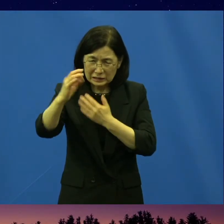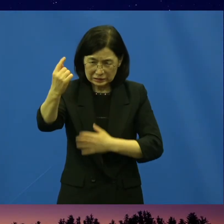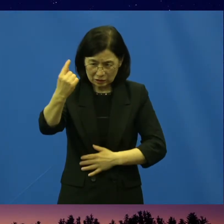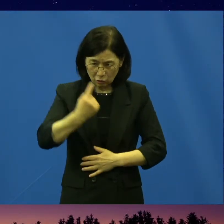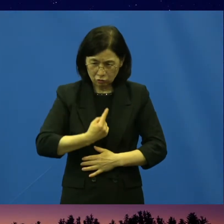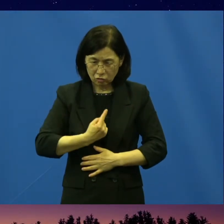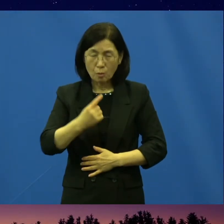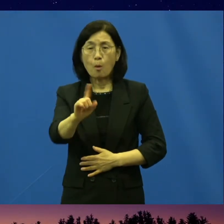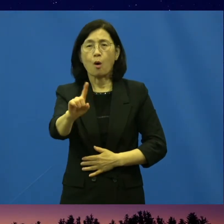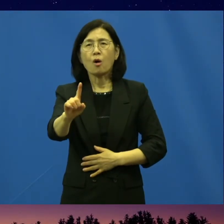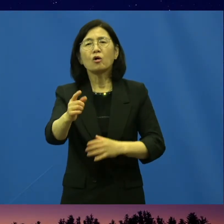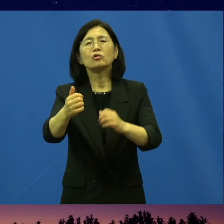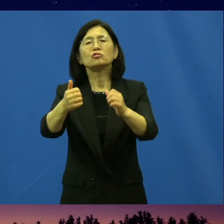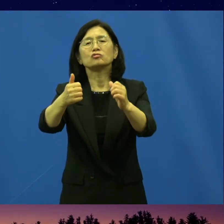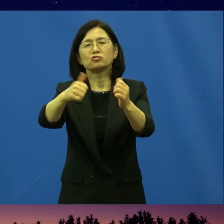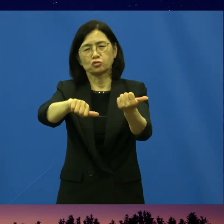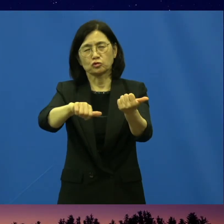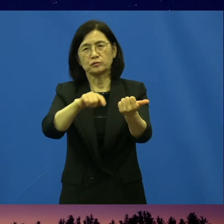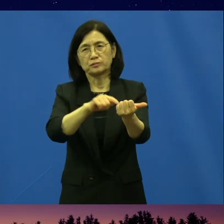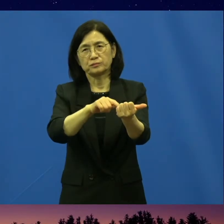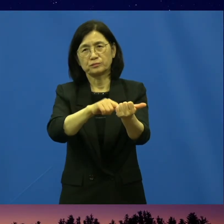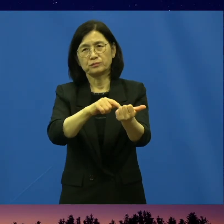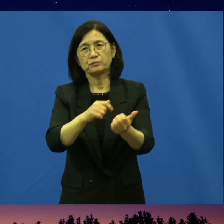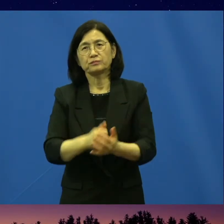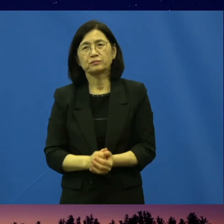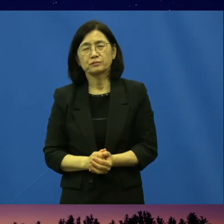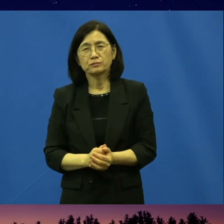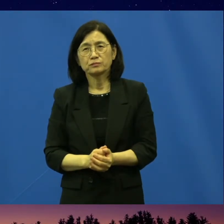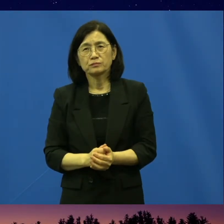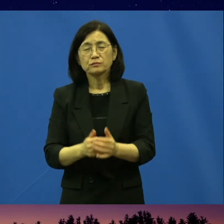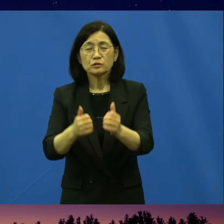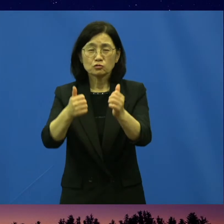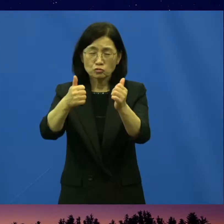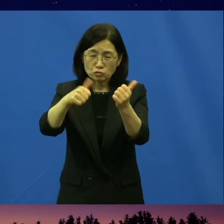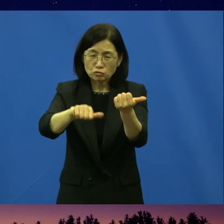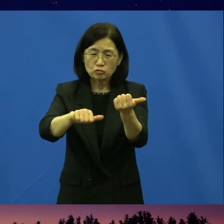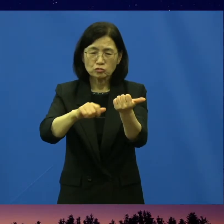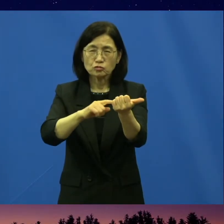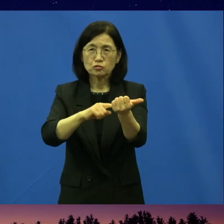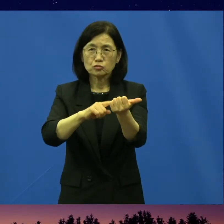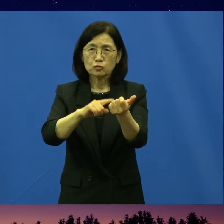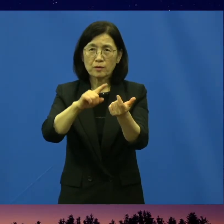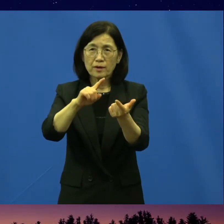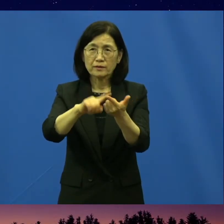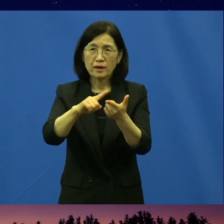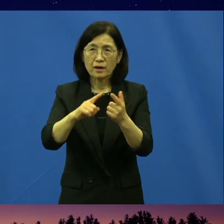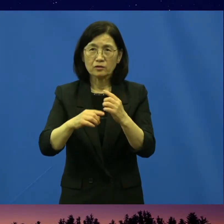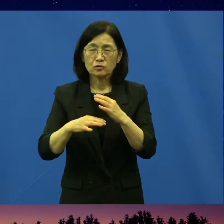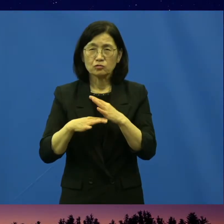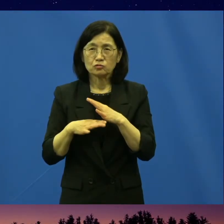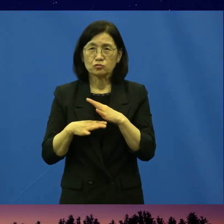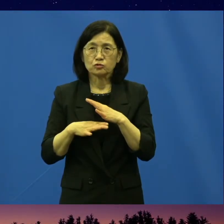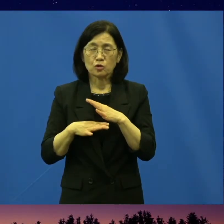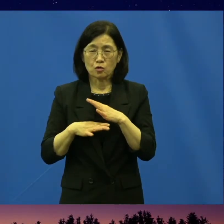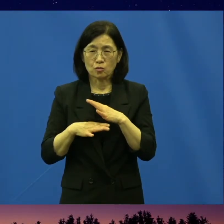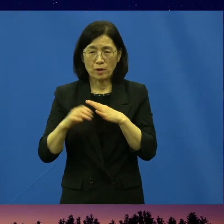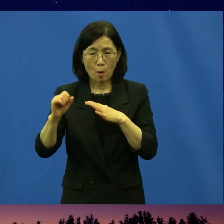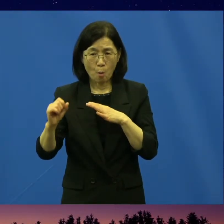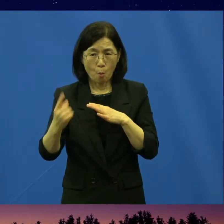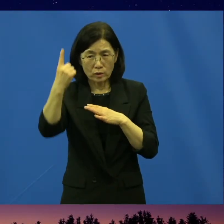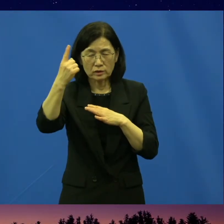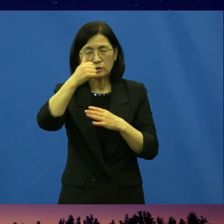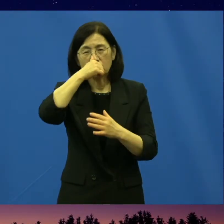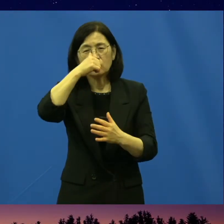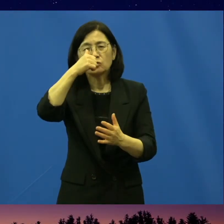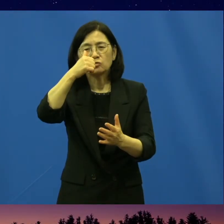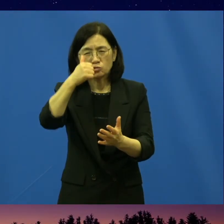죽음이 찾아왔습니다. 그러니까 죽음에 대한 두려움은 죄로부터 온 것입니다. 그래서